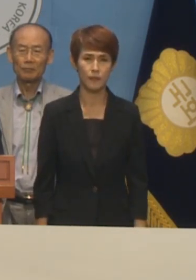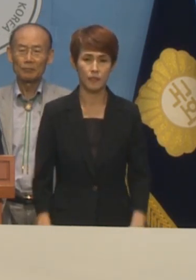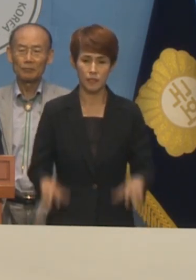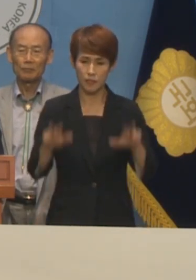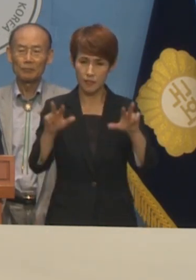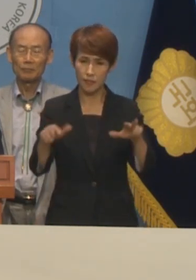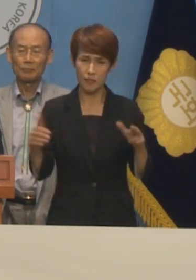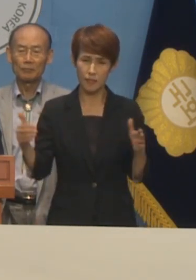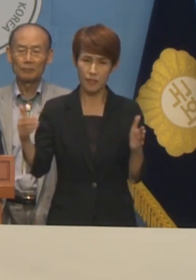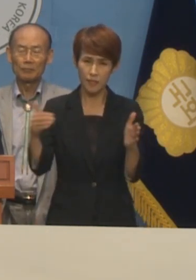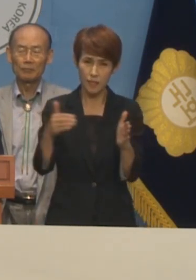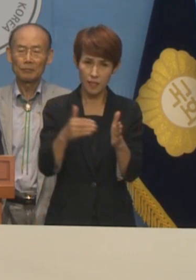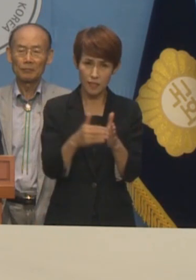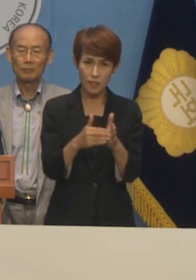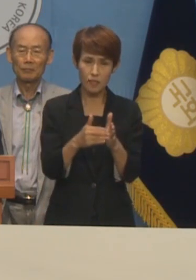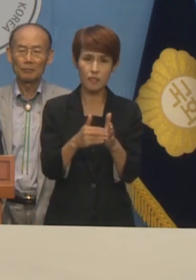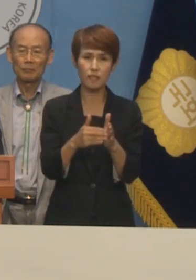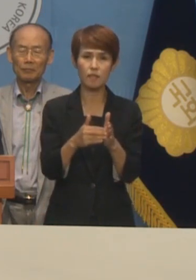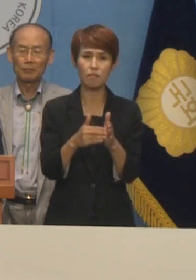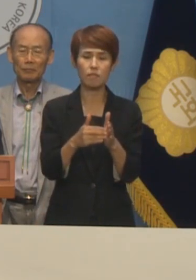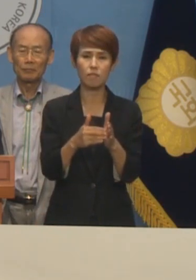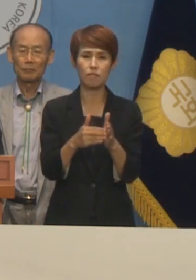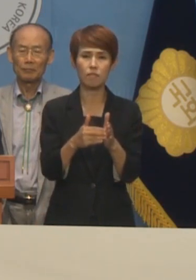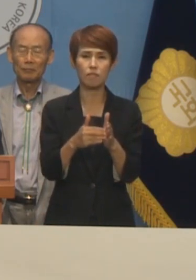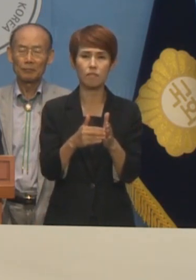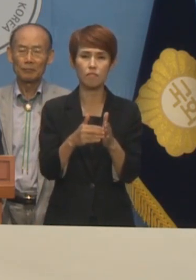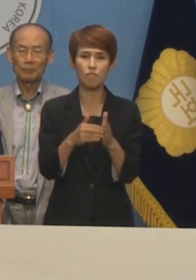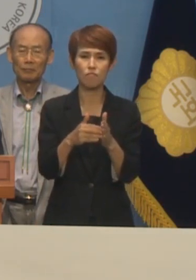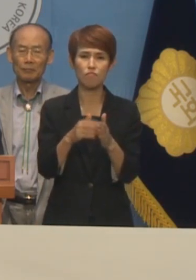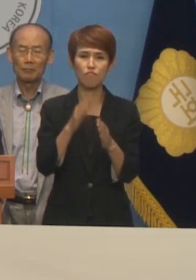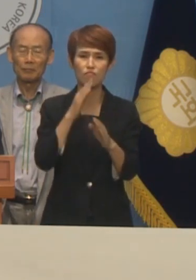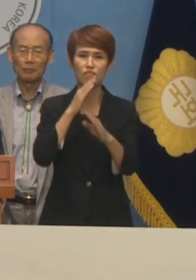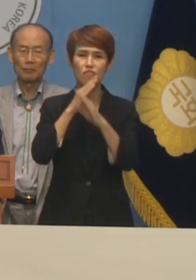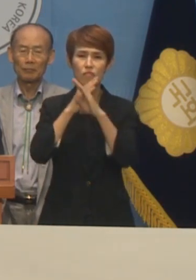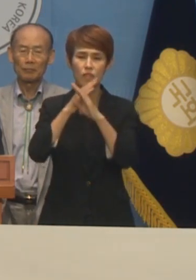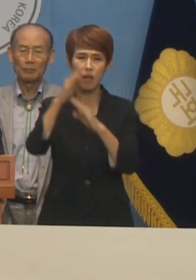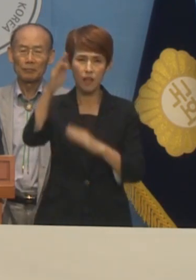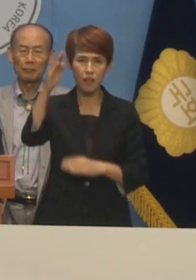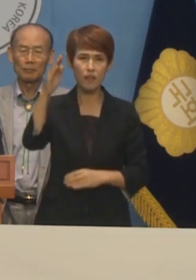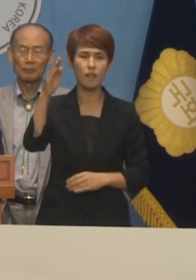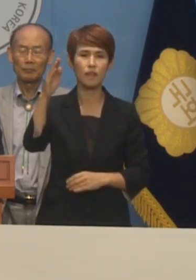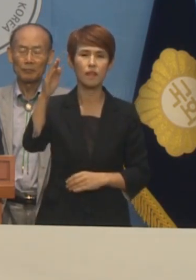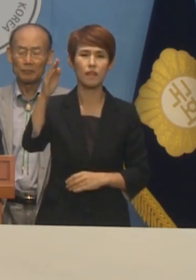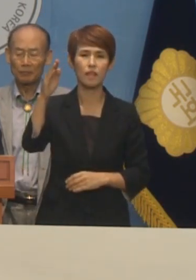지금까지 선제 타격론, 북한 주정론,